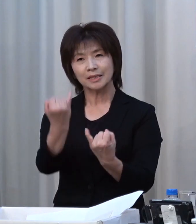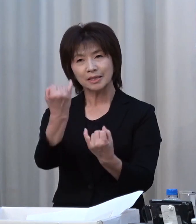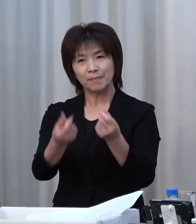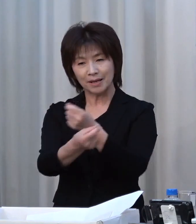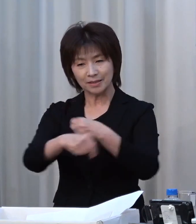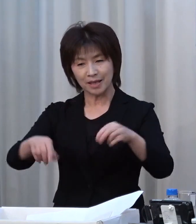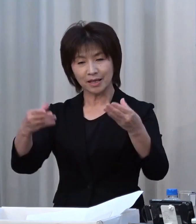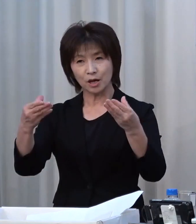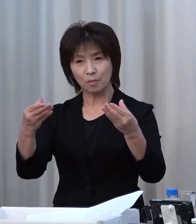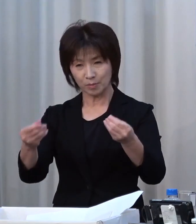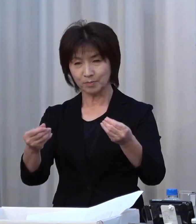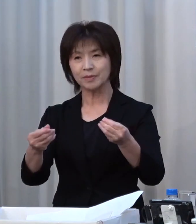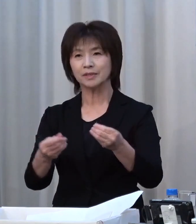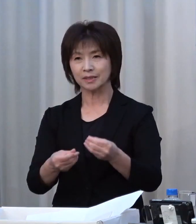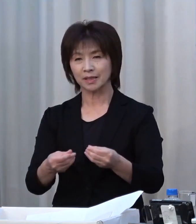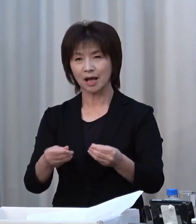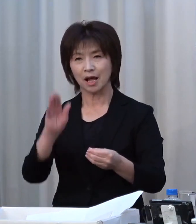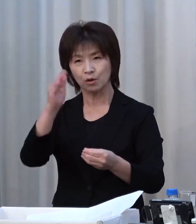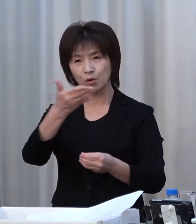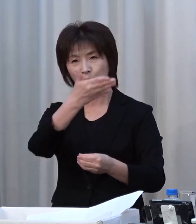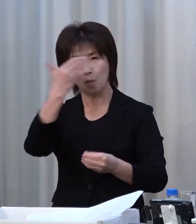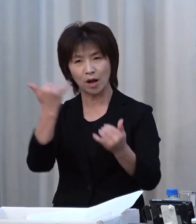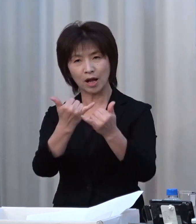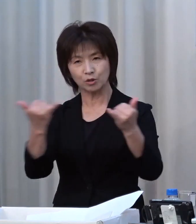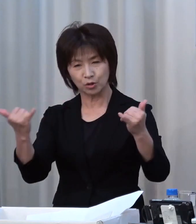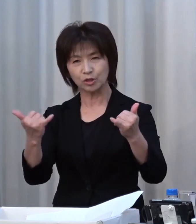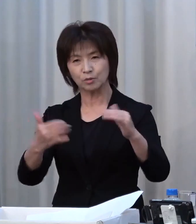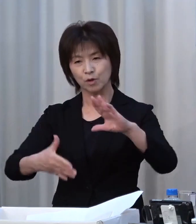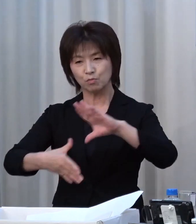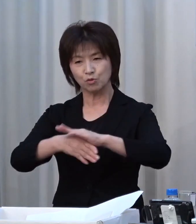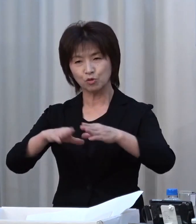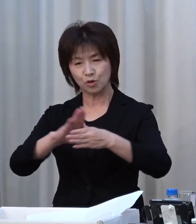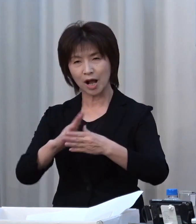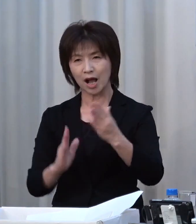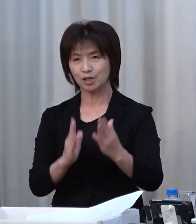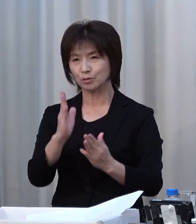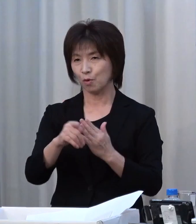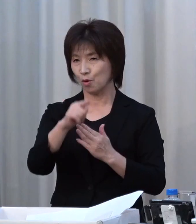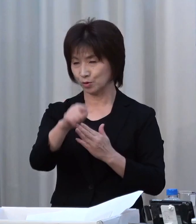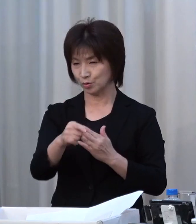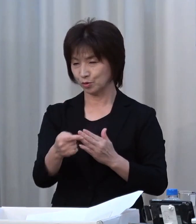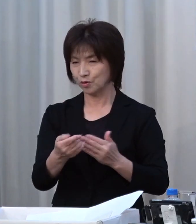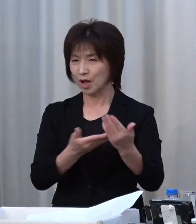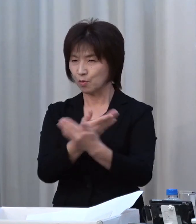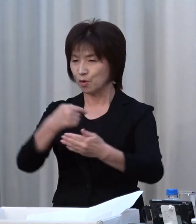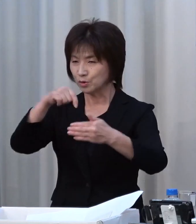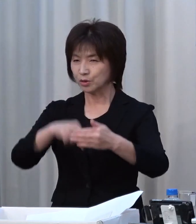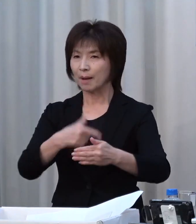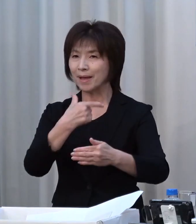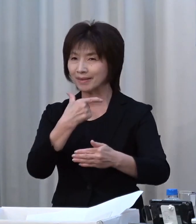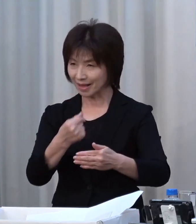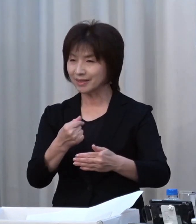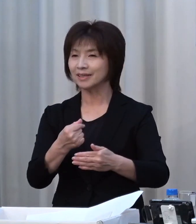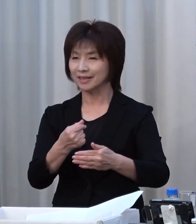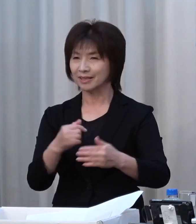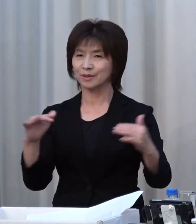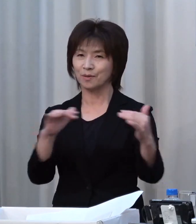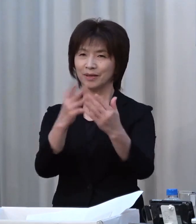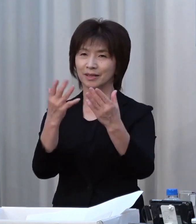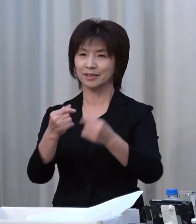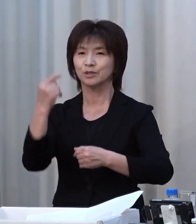若者を中心にスポーツや文化の分野で交流を深めていきたいということで一致されたと思